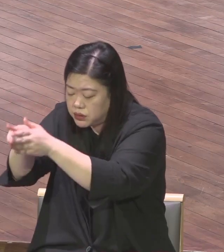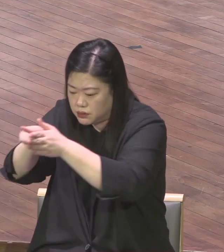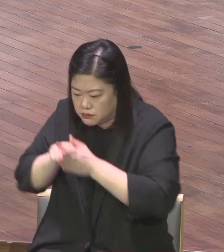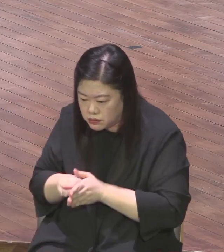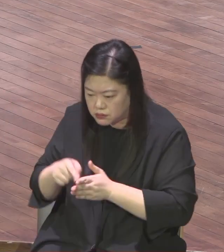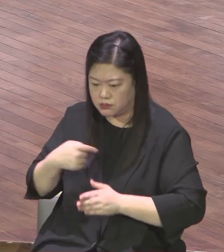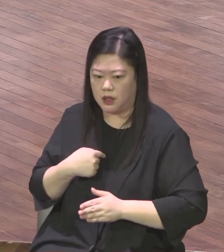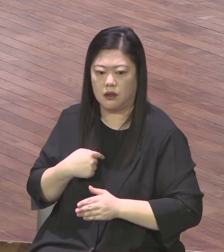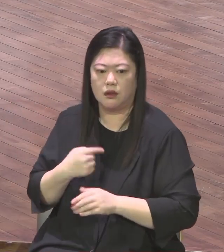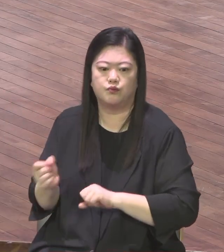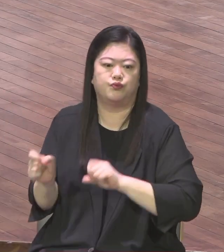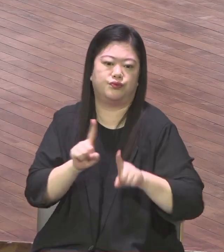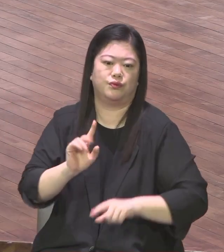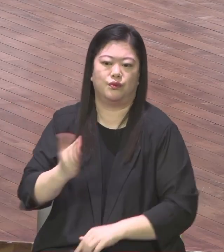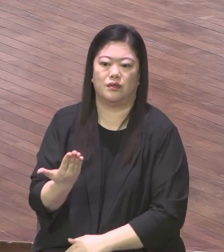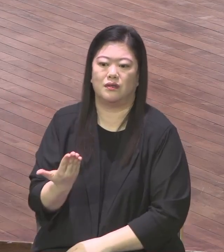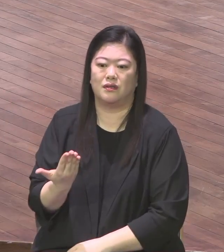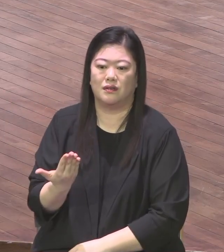그렇게 믿으라고